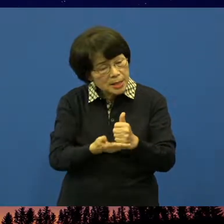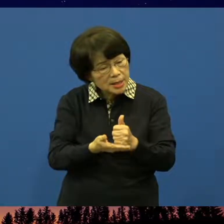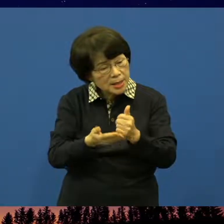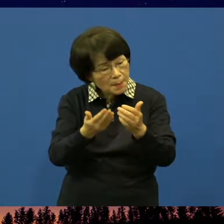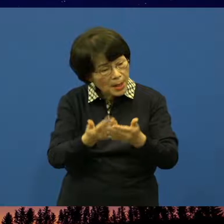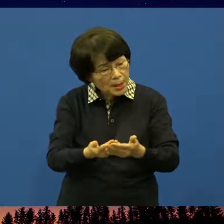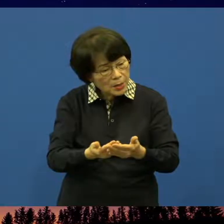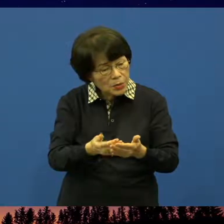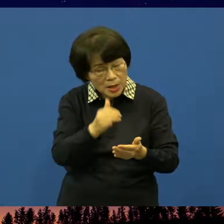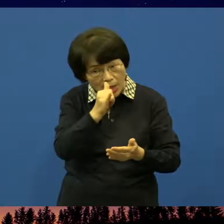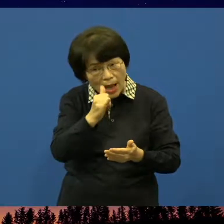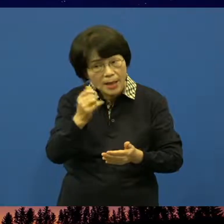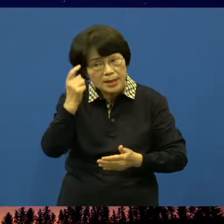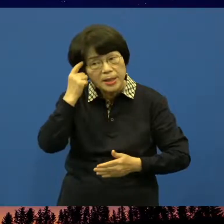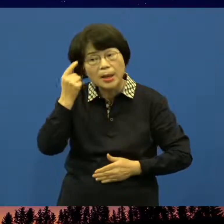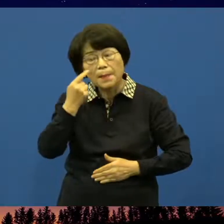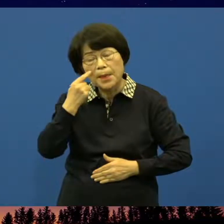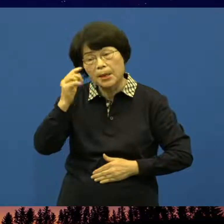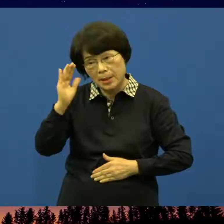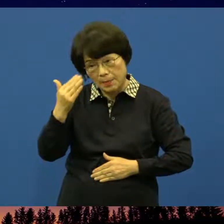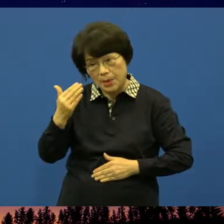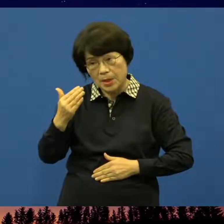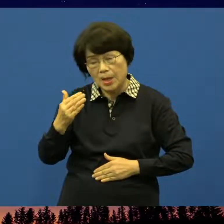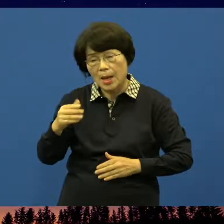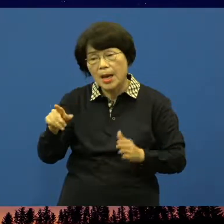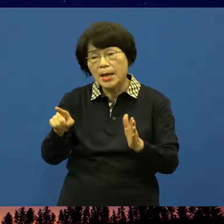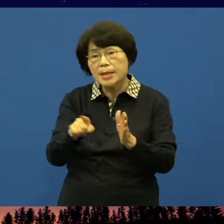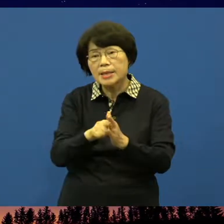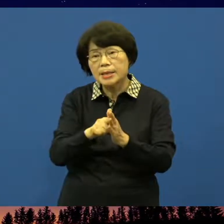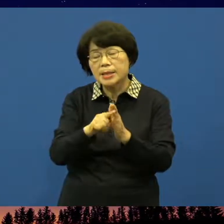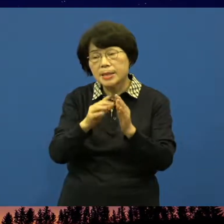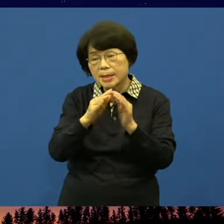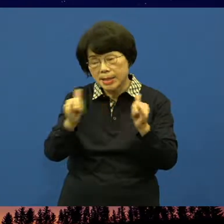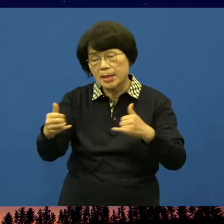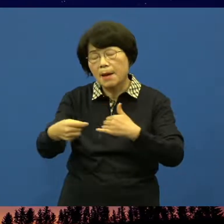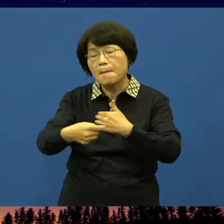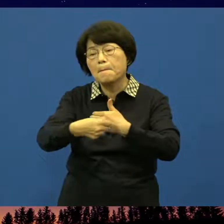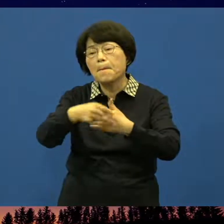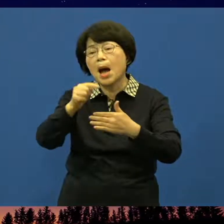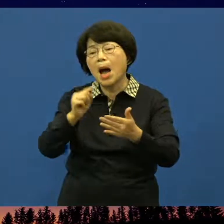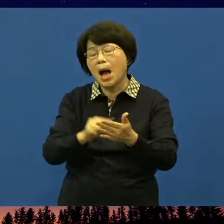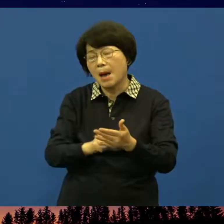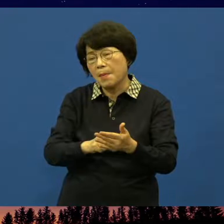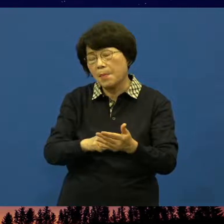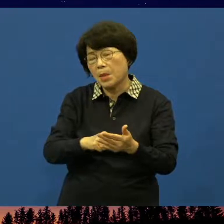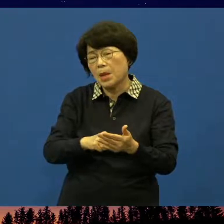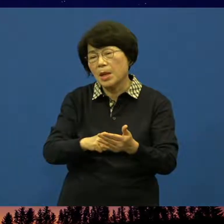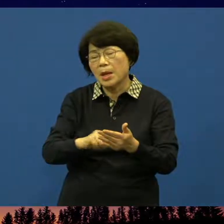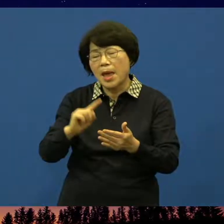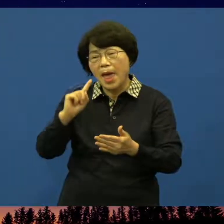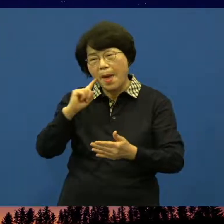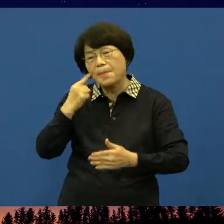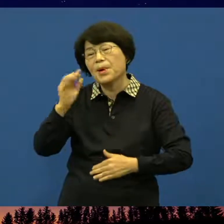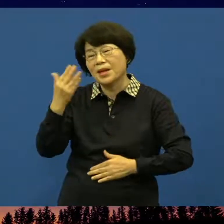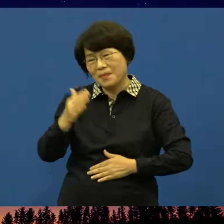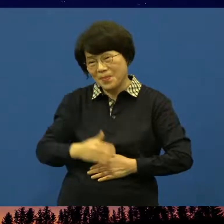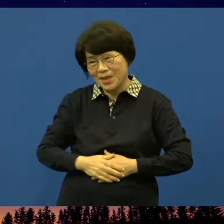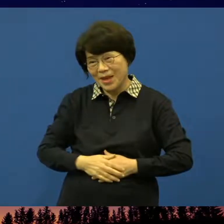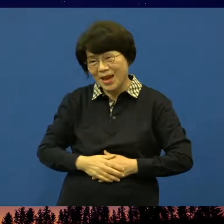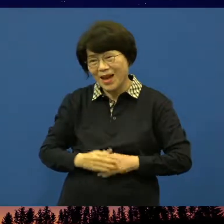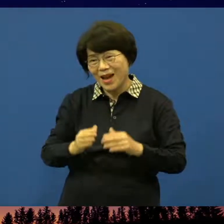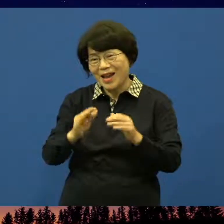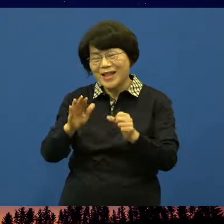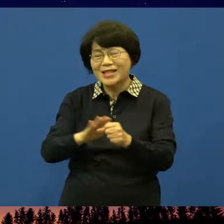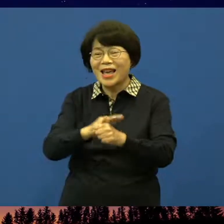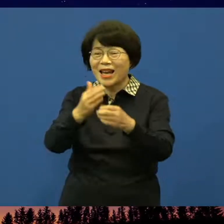생각하는 거예요. 여러분, 신자는 심성의 문제, 심성의 문제. 신자는 일단 심성이 고와야 돼요.